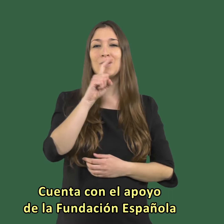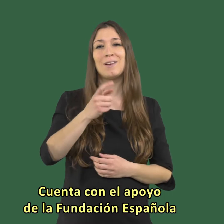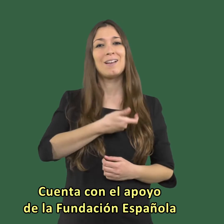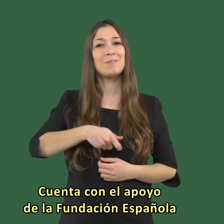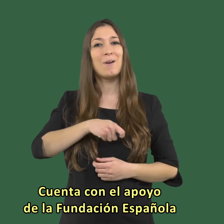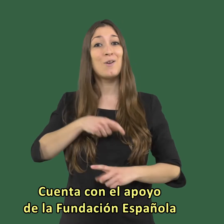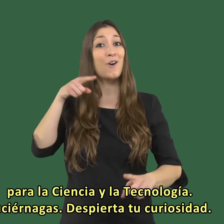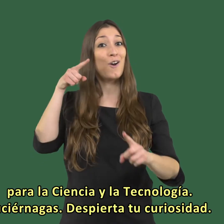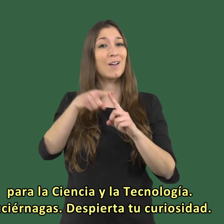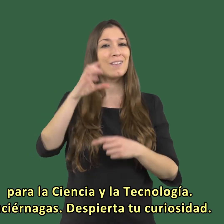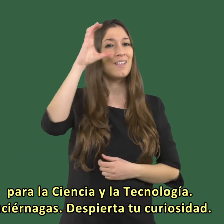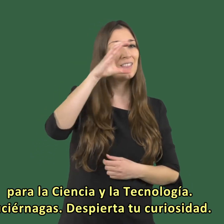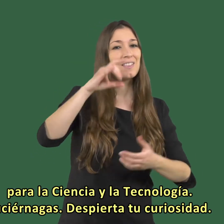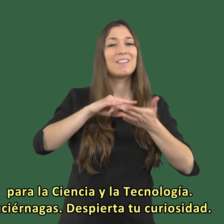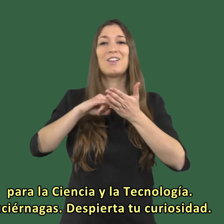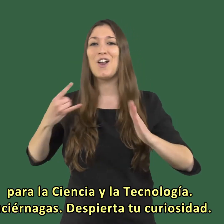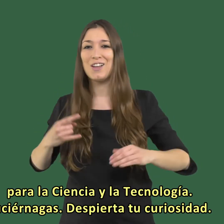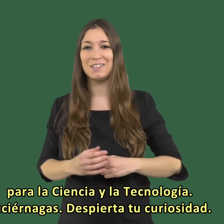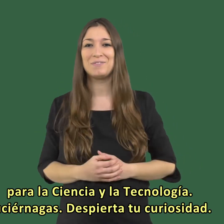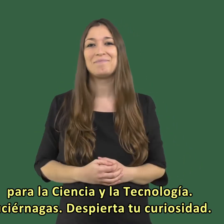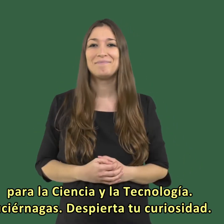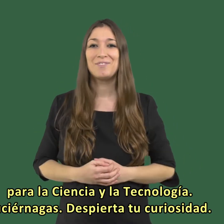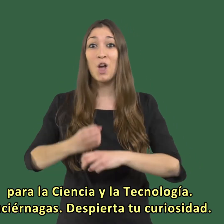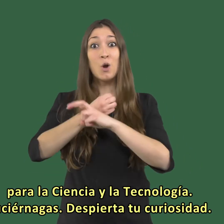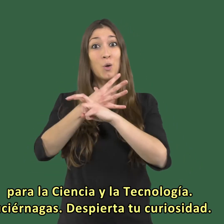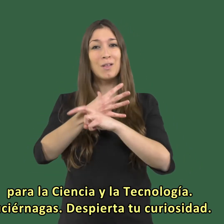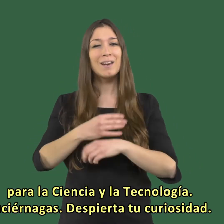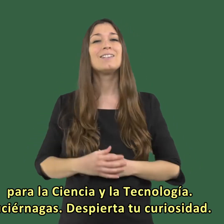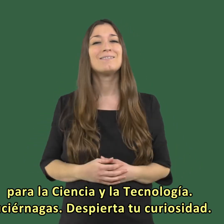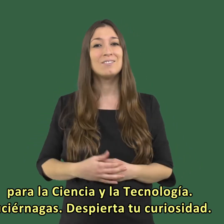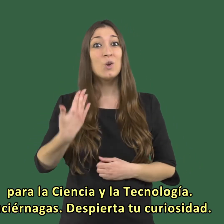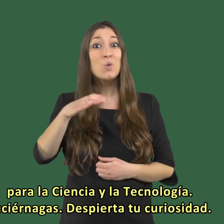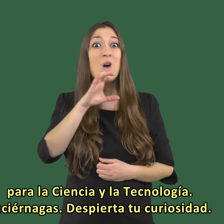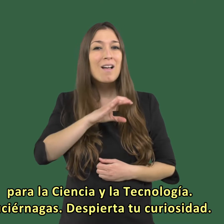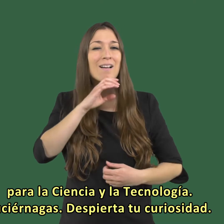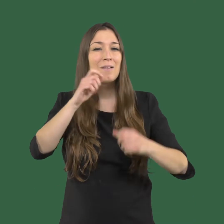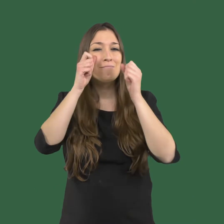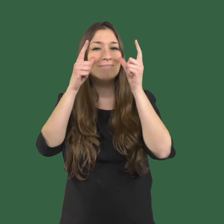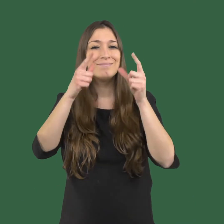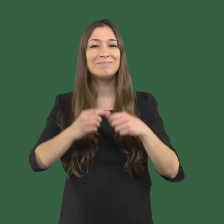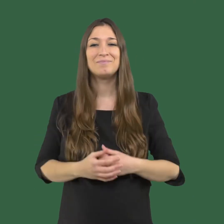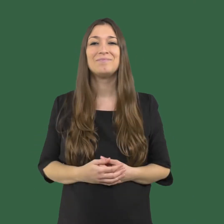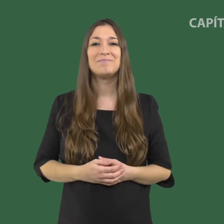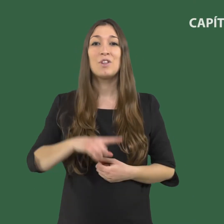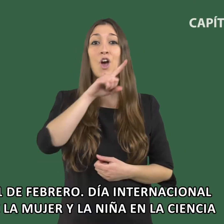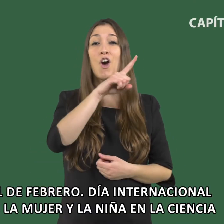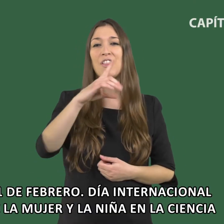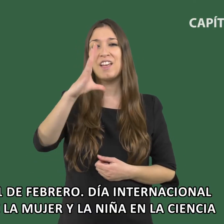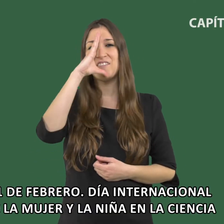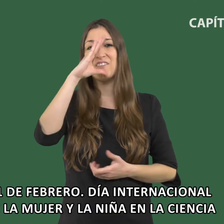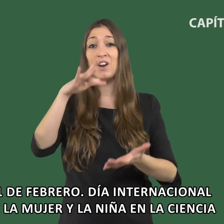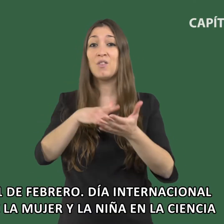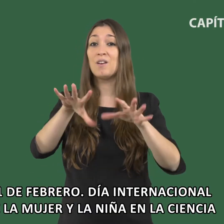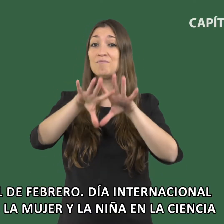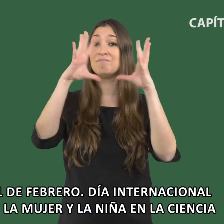de la Fundación Española para la Ciencia y la Tecnología. Luciérnagas, despierta tu curiosidad. 11 de